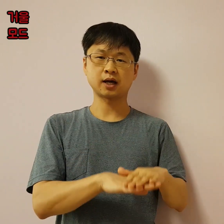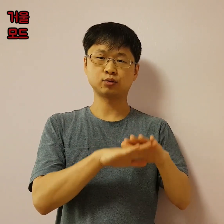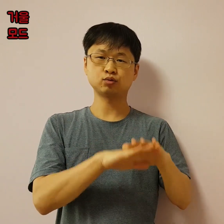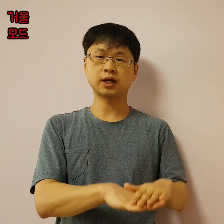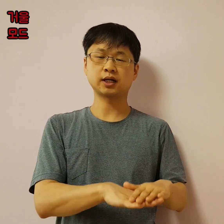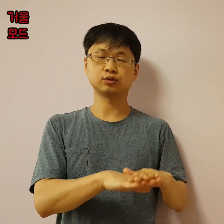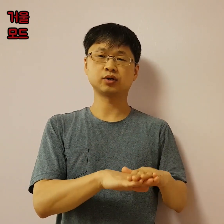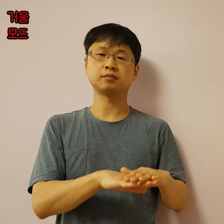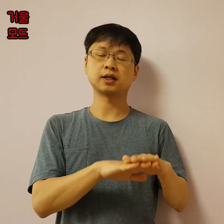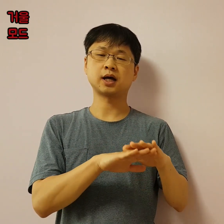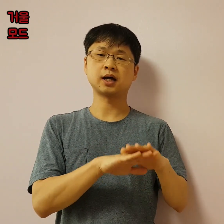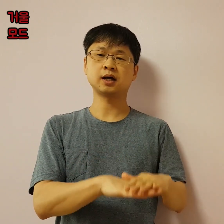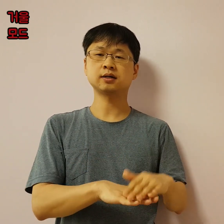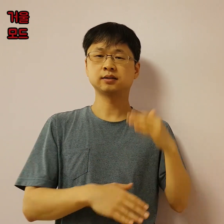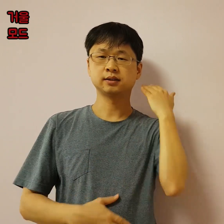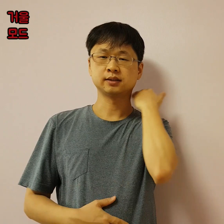전세입니다. 두다라는 수어입니다.